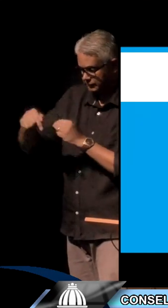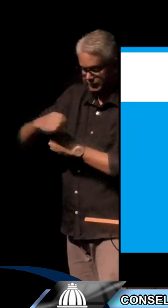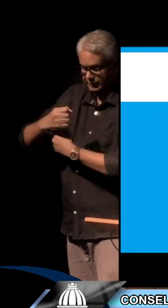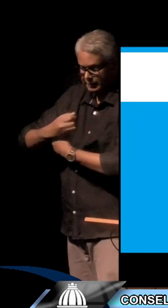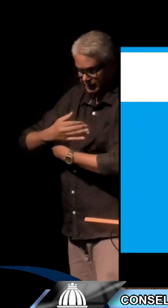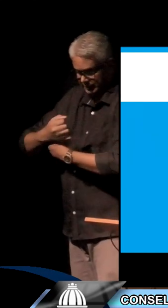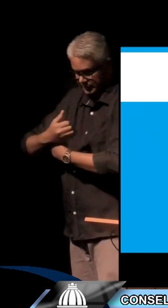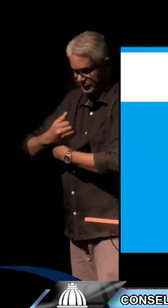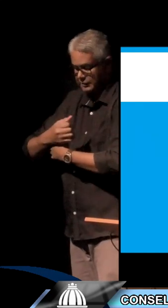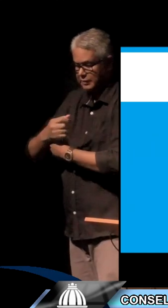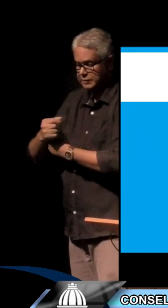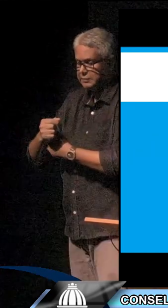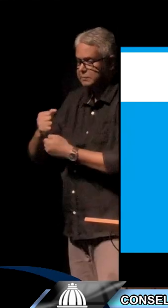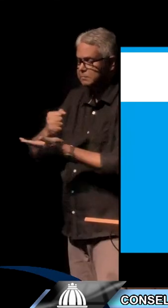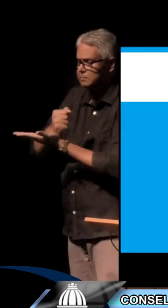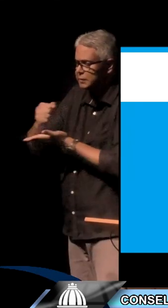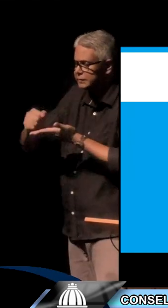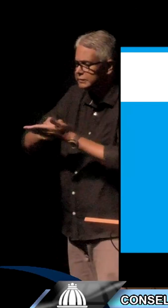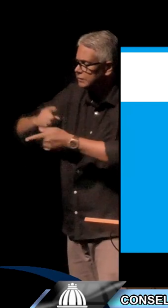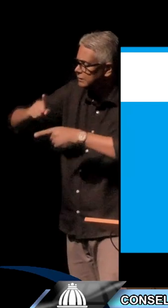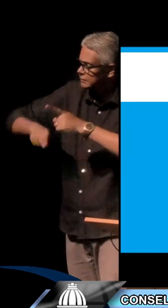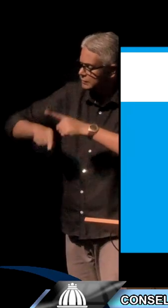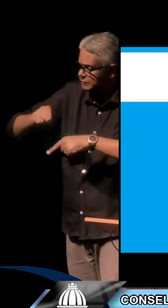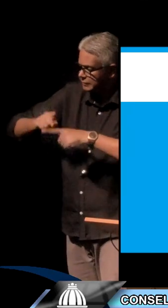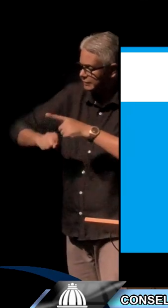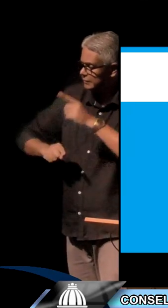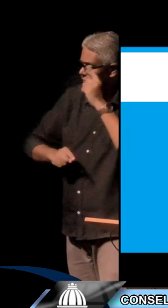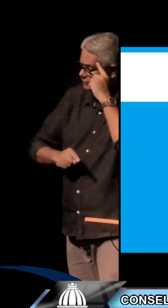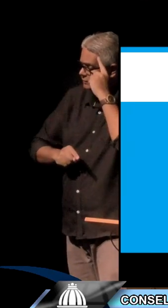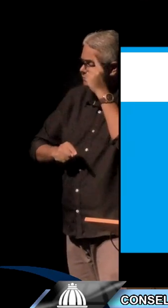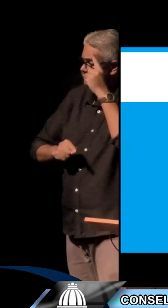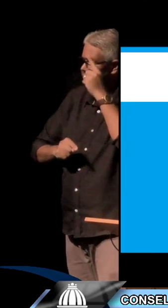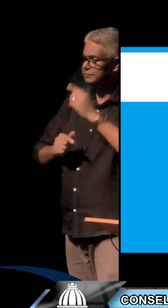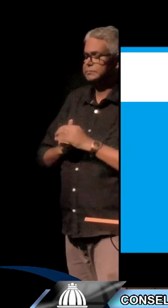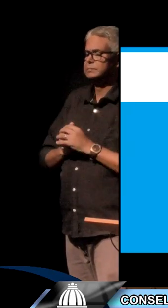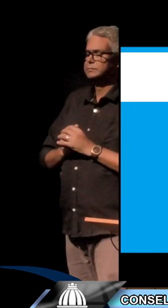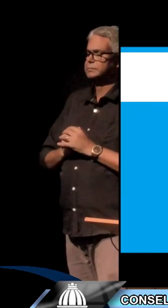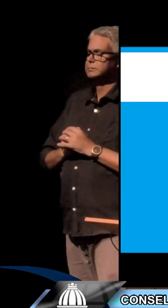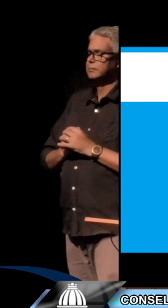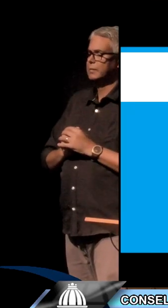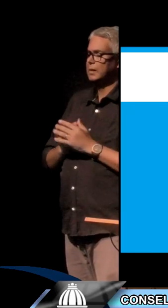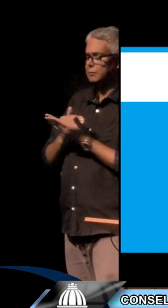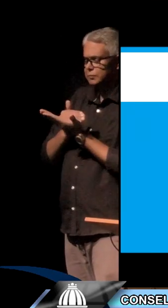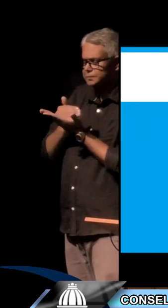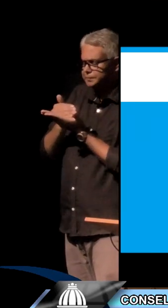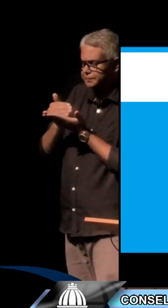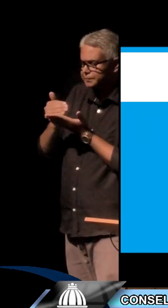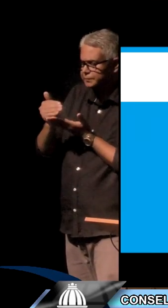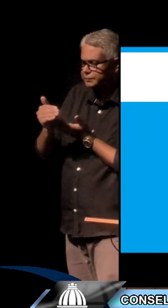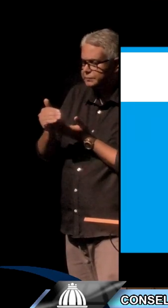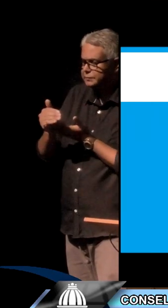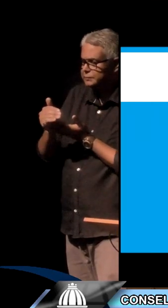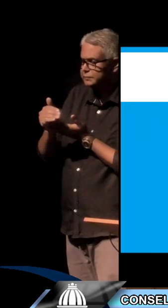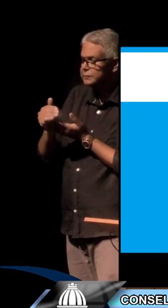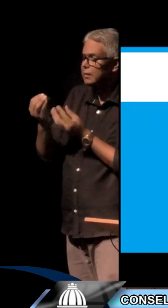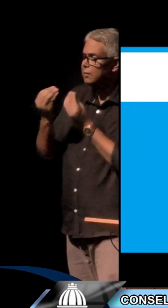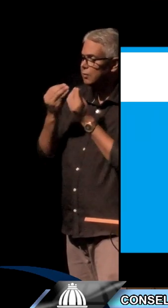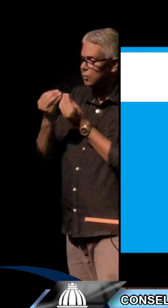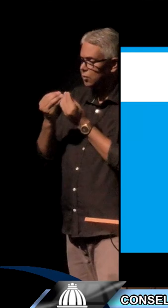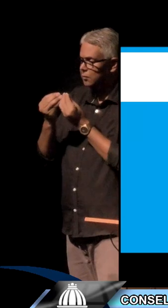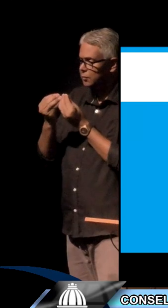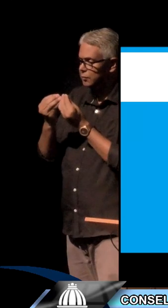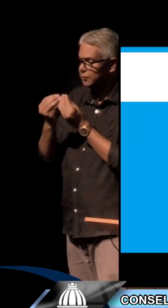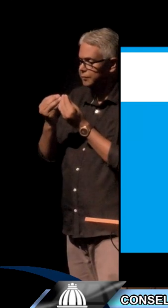nesses materiais e nessas reflexões né E foi iniciada Por meio dessa articulação entre